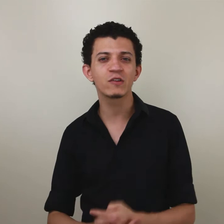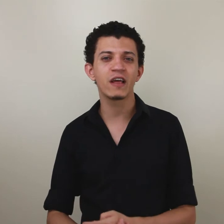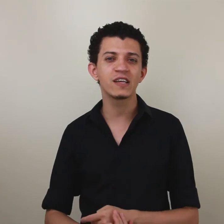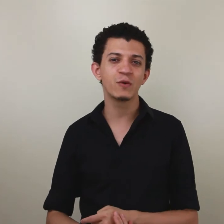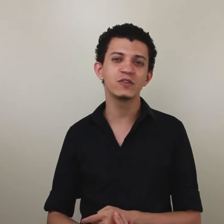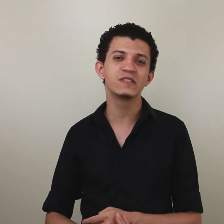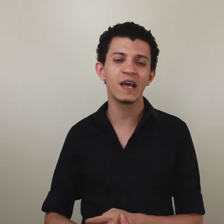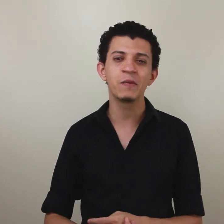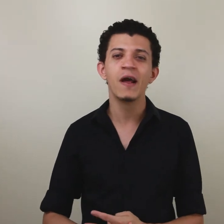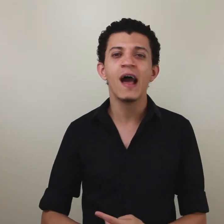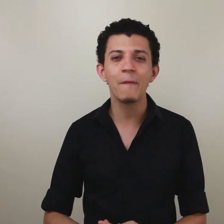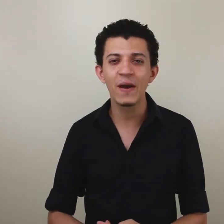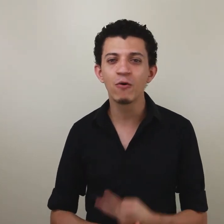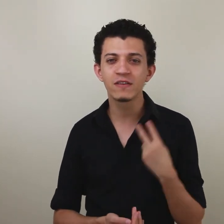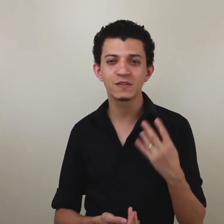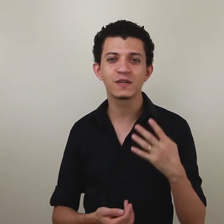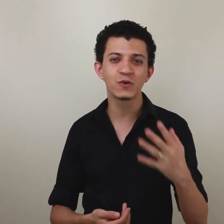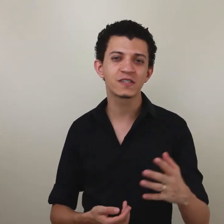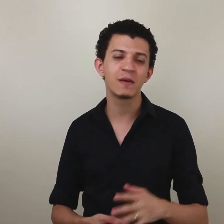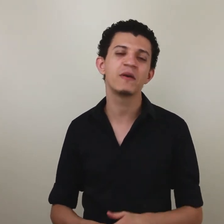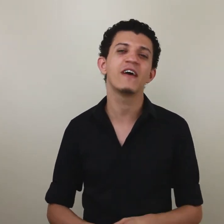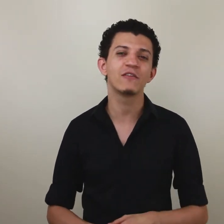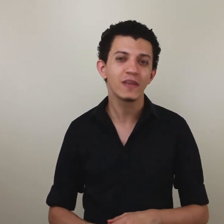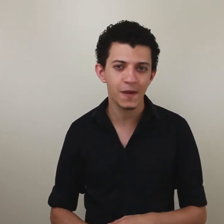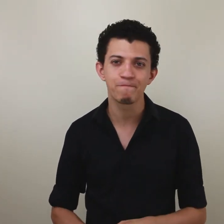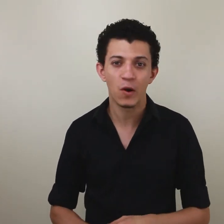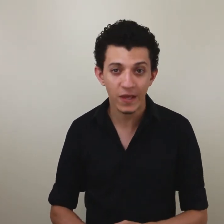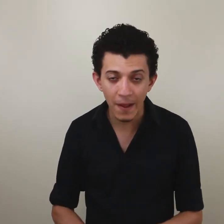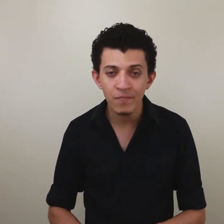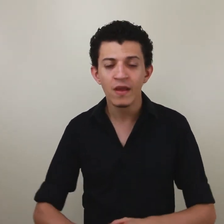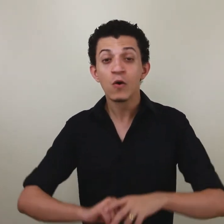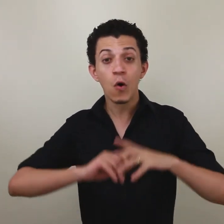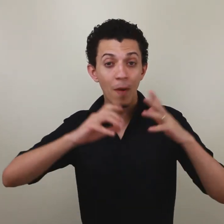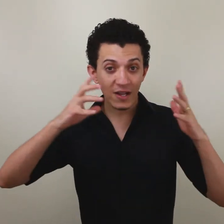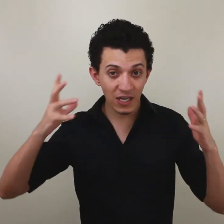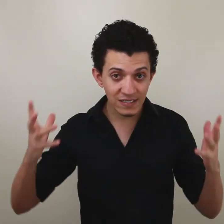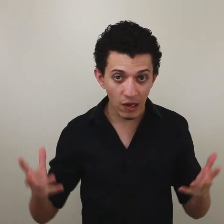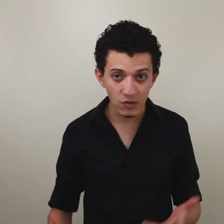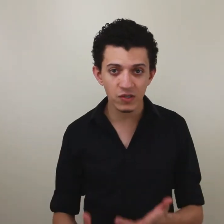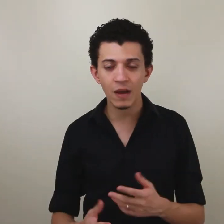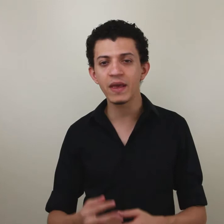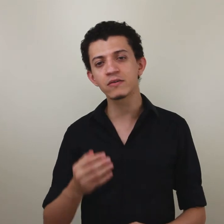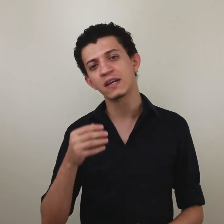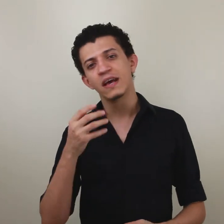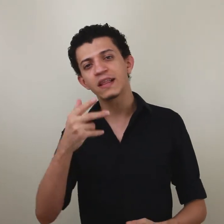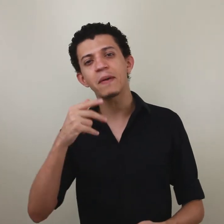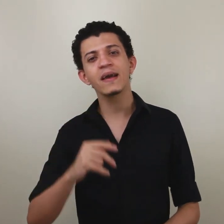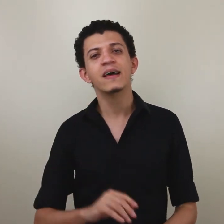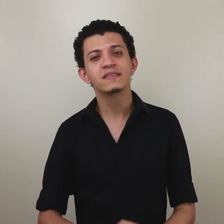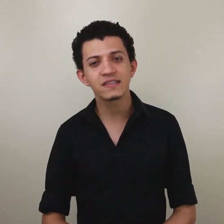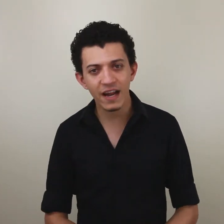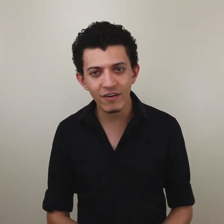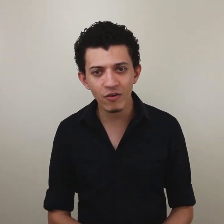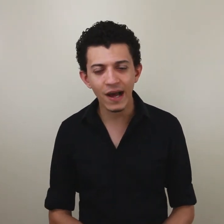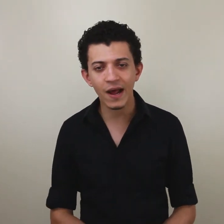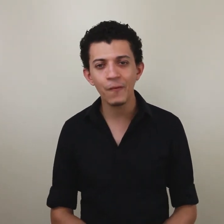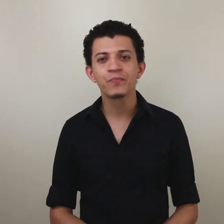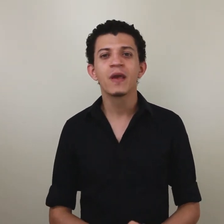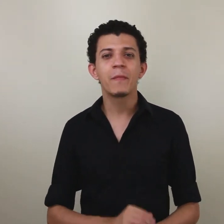se reconverter até 200 pessoas enviados de quem compartilha aos treinamentos também inscreve no canal para